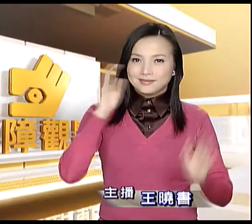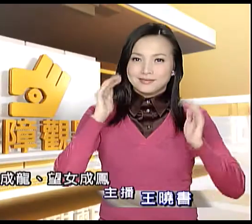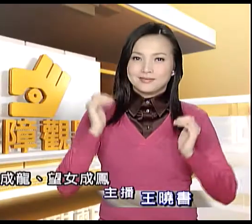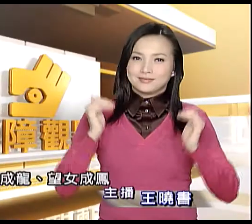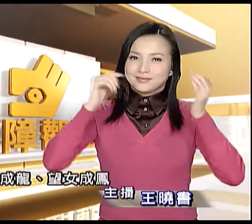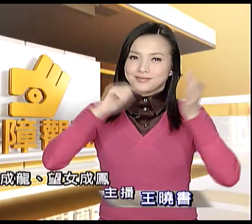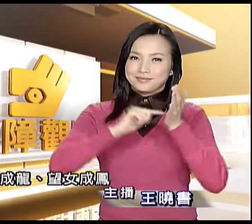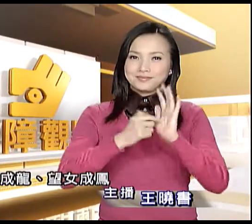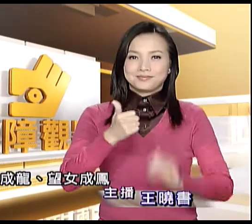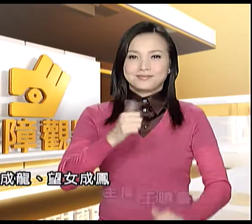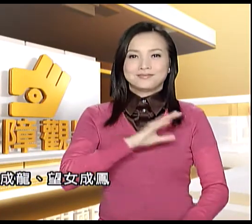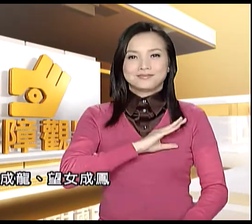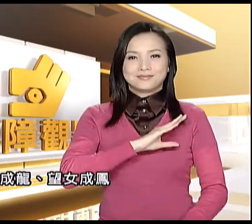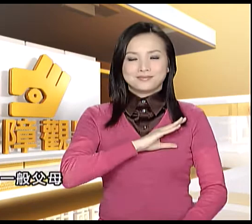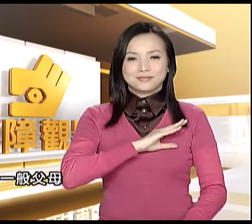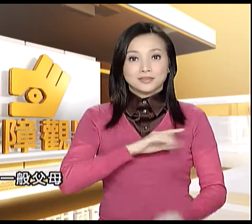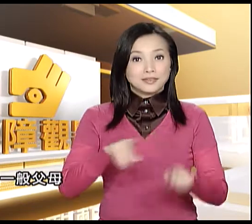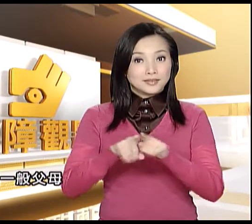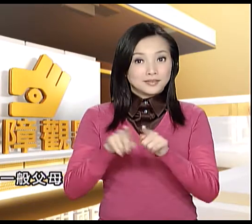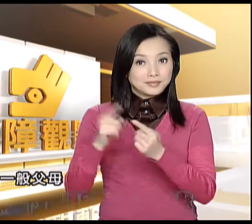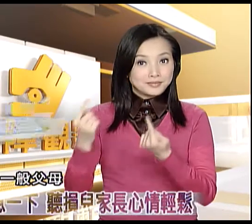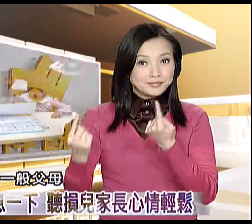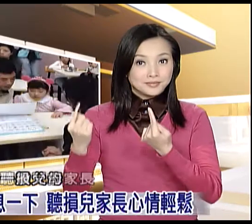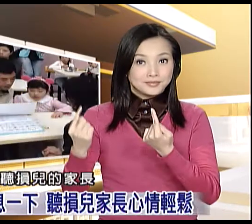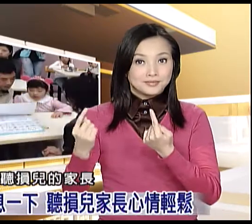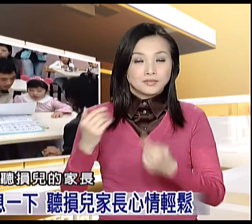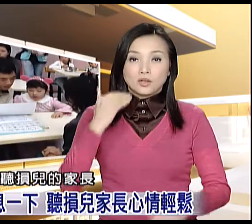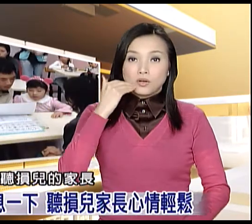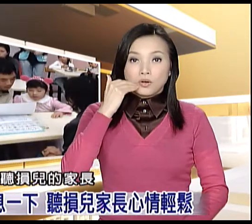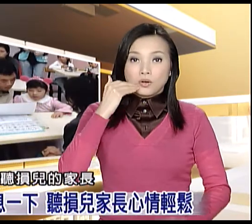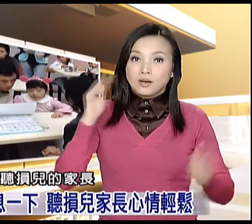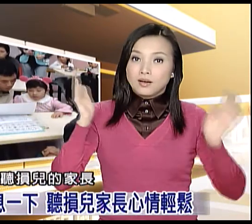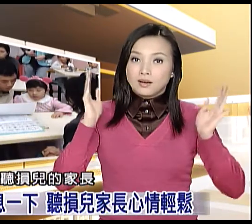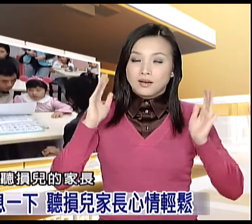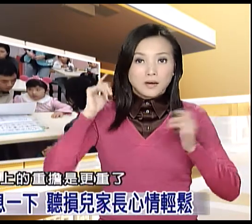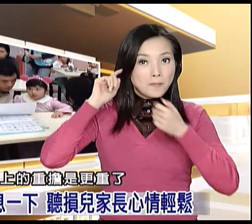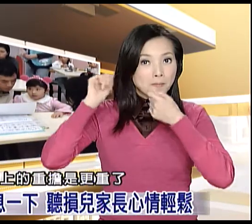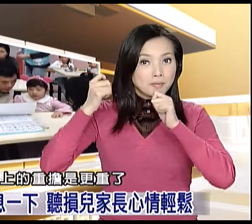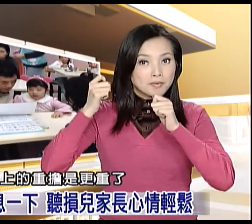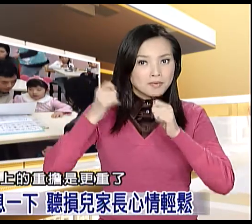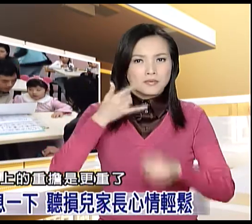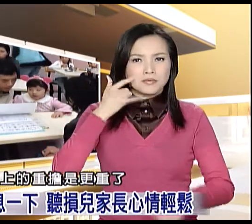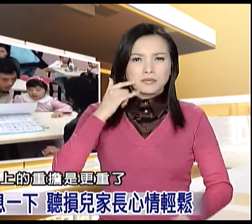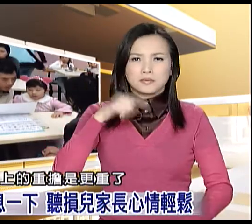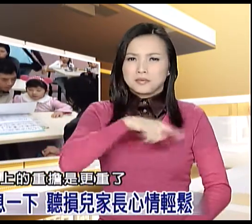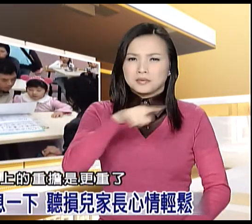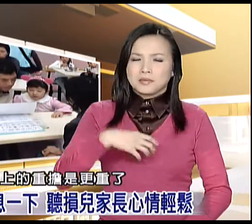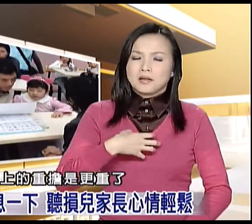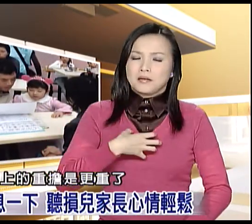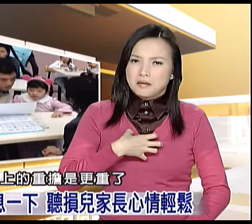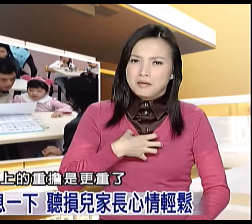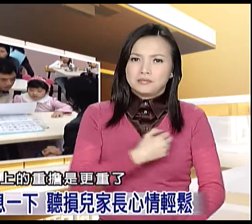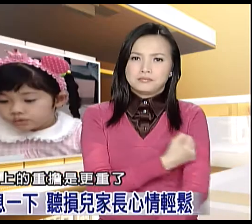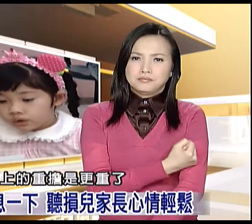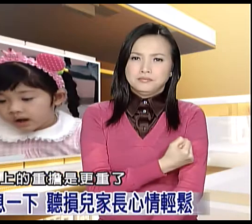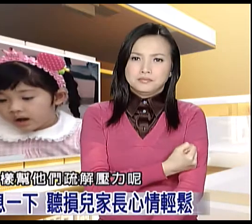望子成龙，望女成凤。比起一般父母，家有听损儿的家长肩膀上的重担是更重了。怎么样帮他